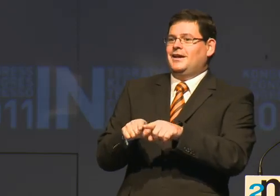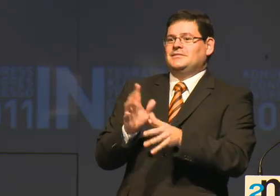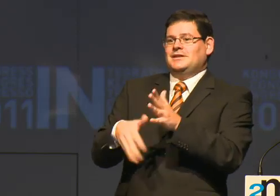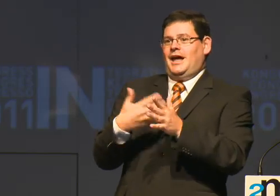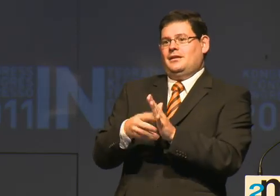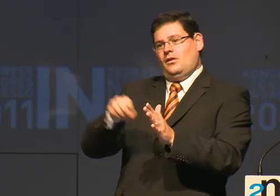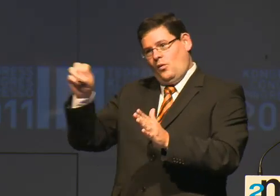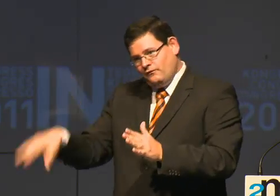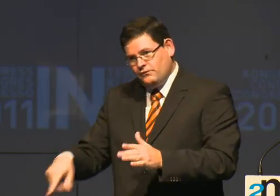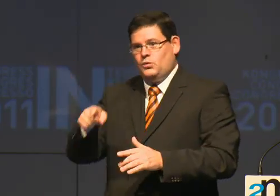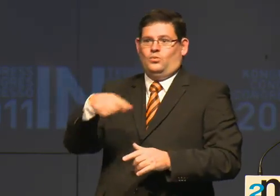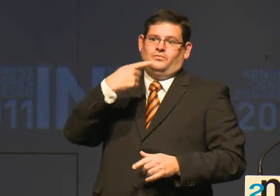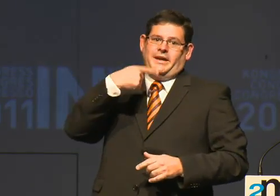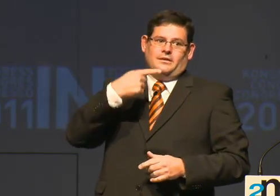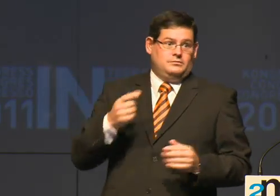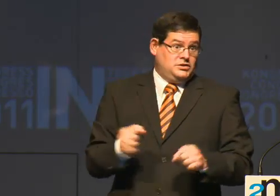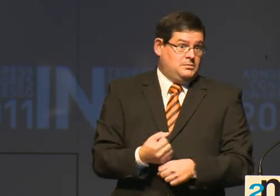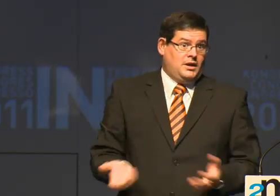signes, pouvoir participer à une quantité de choses.